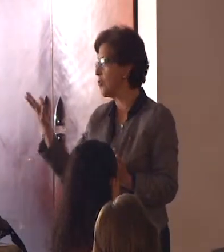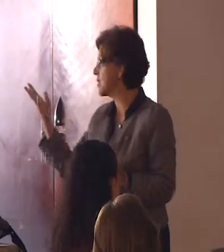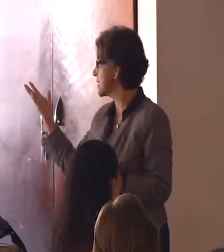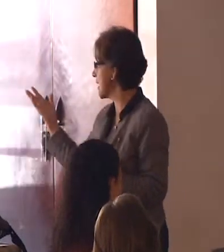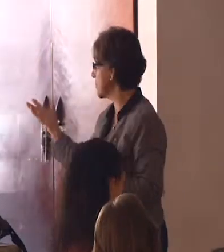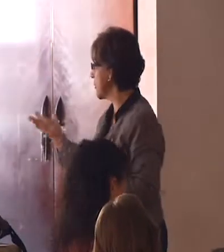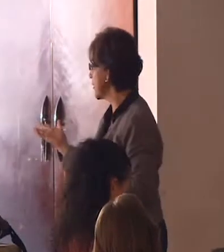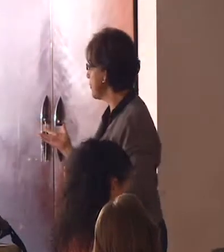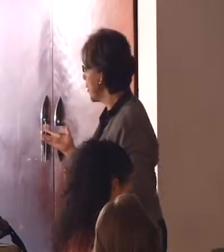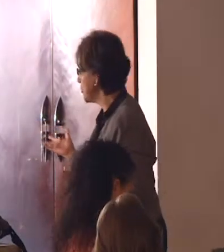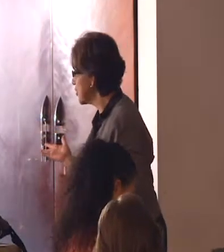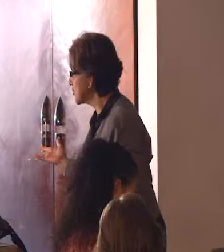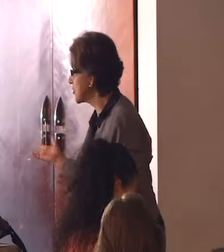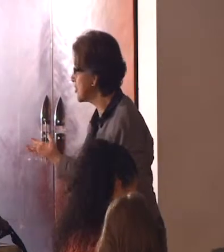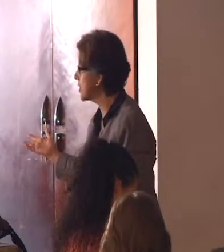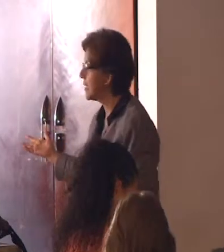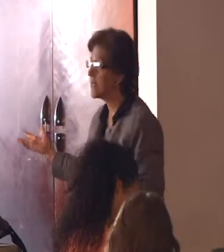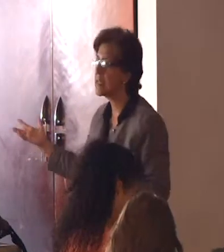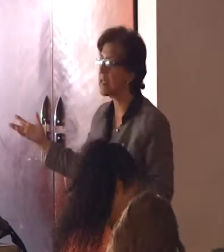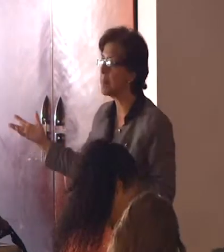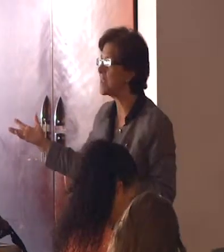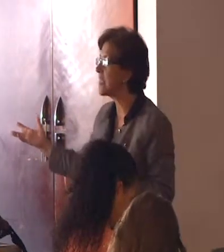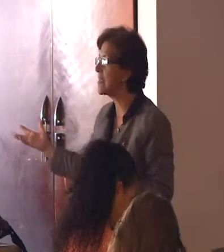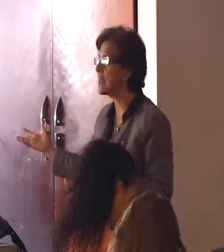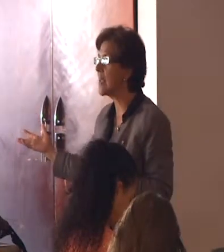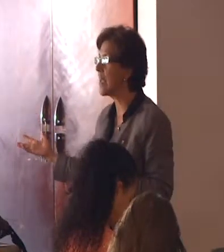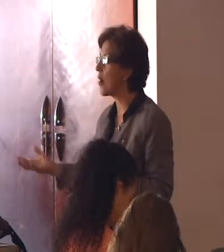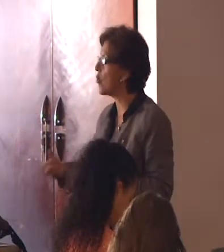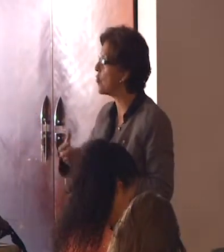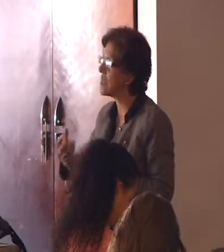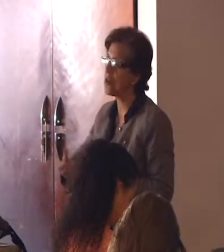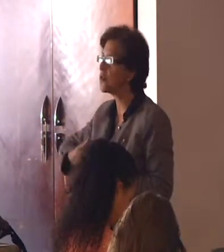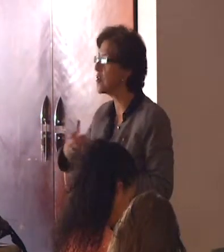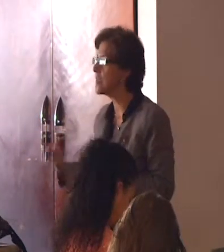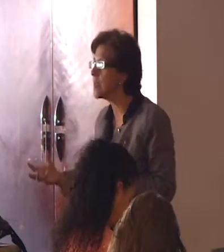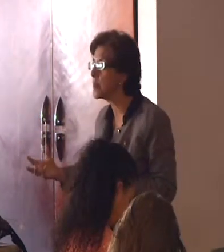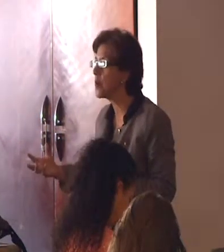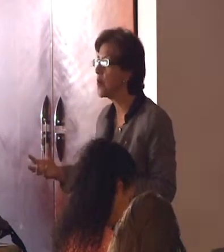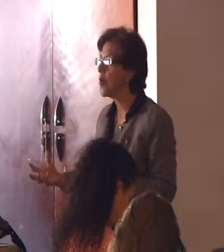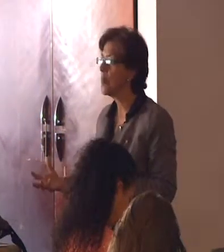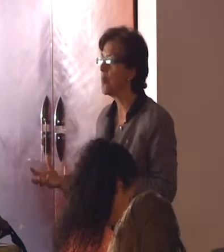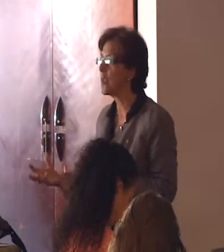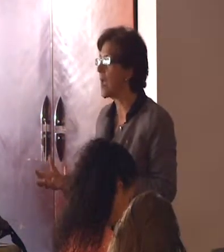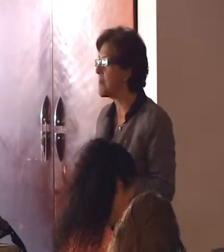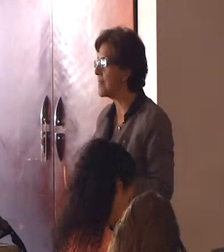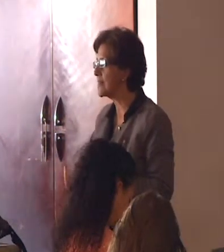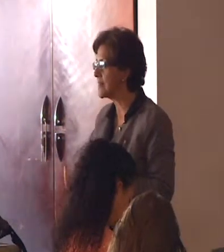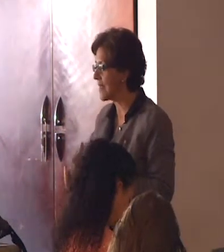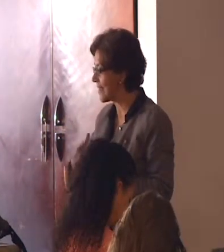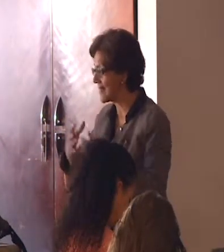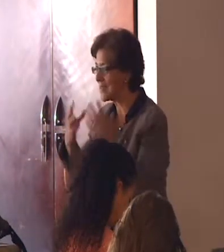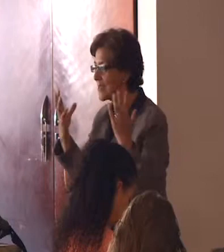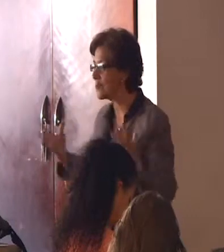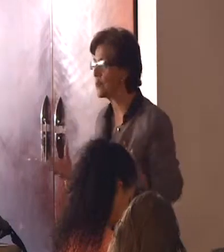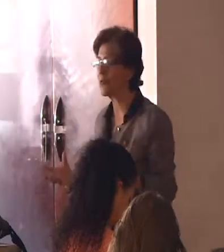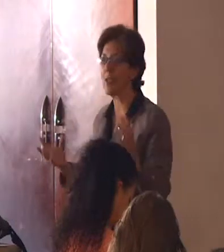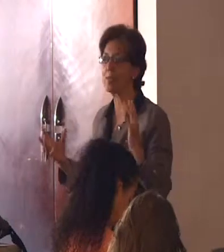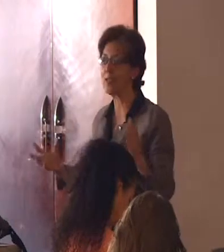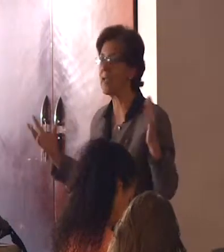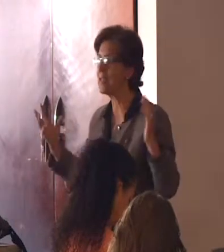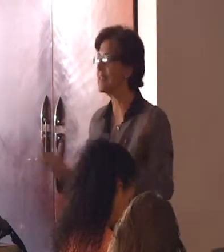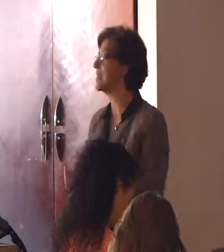son bajas, que eso lo dice el profesor Bob Johnson, que está presente conmigo todo el tiempo, porque